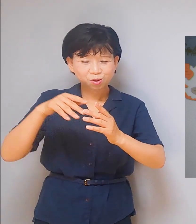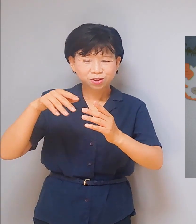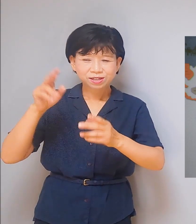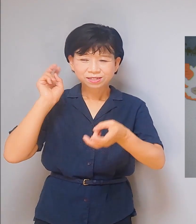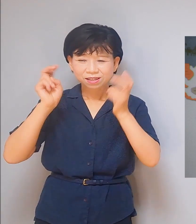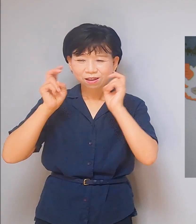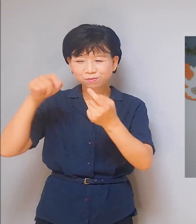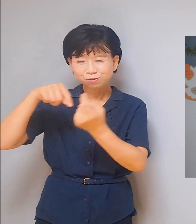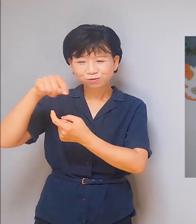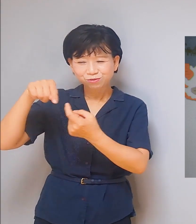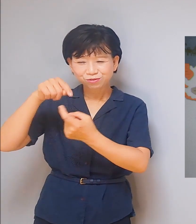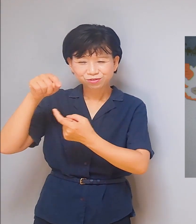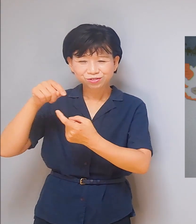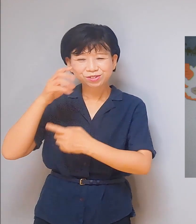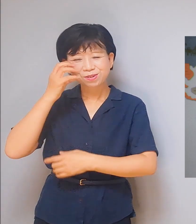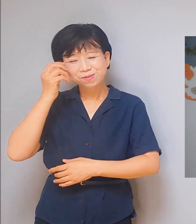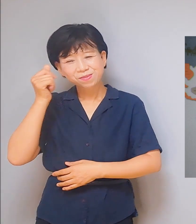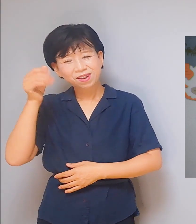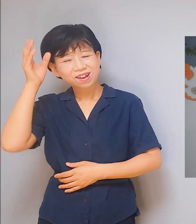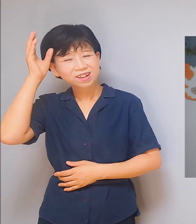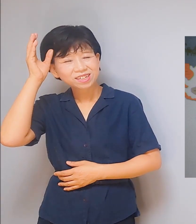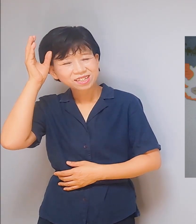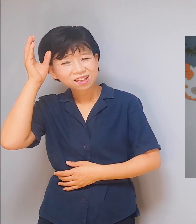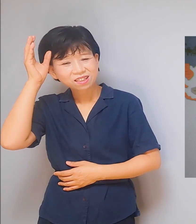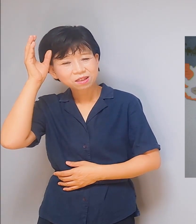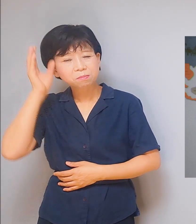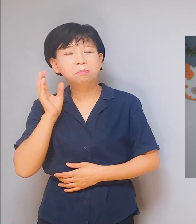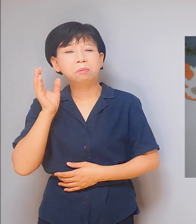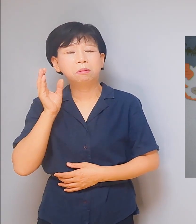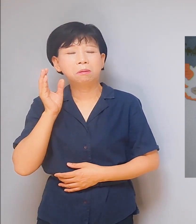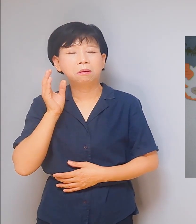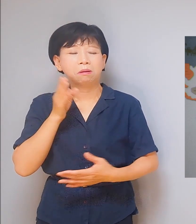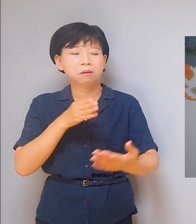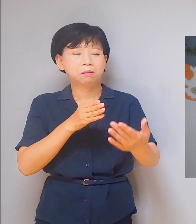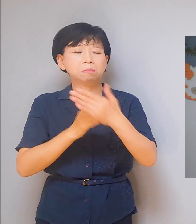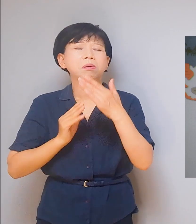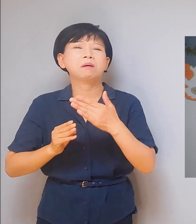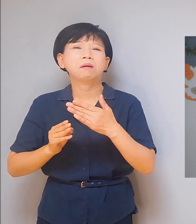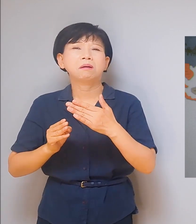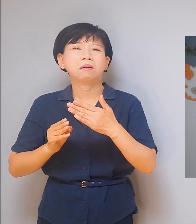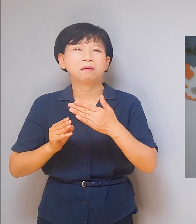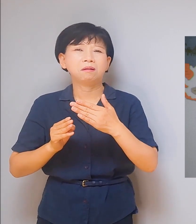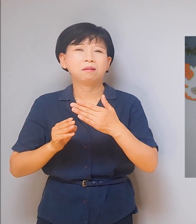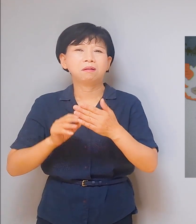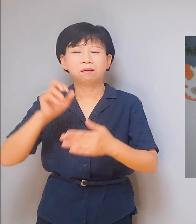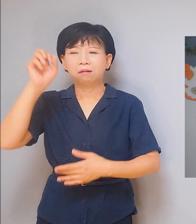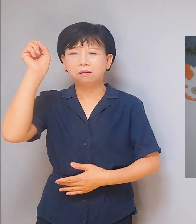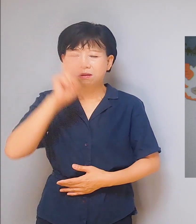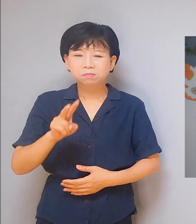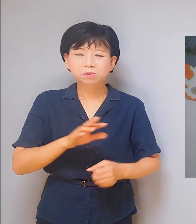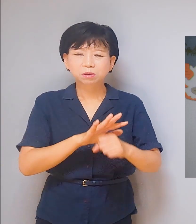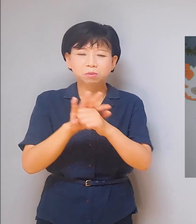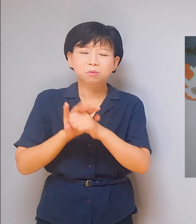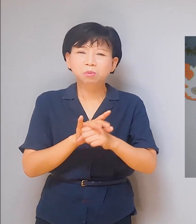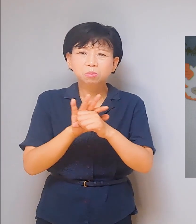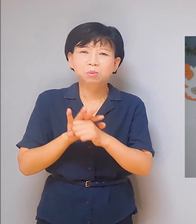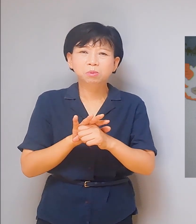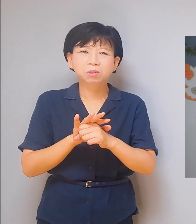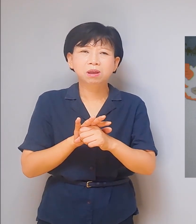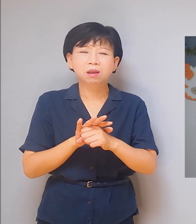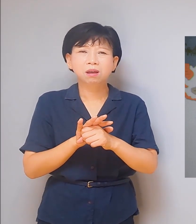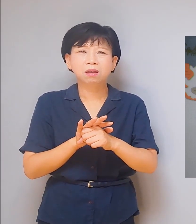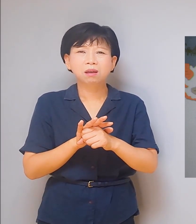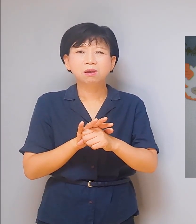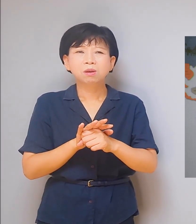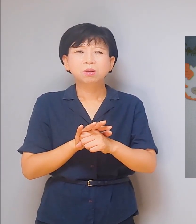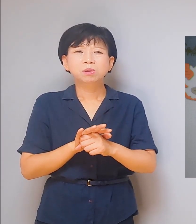사업 잘 될 것 같다 시작했는데 그게 또 갑자기 IMF나 코로나나 이런 것들이 한번